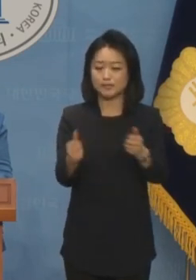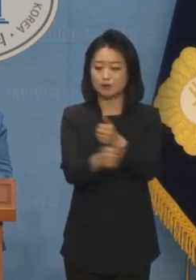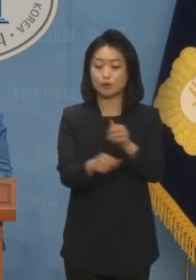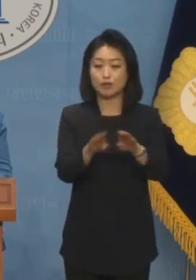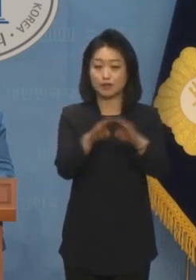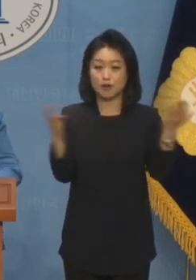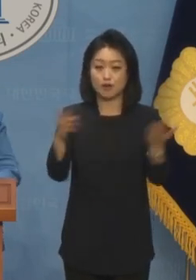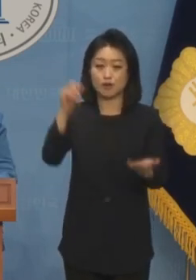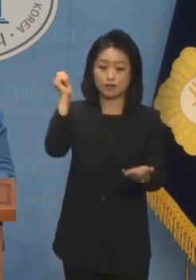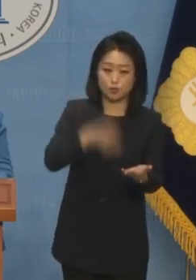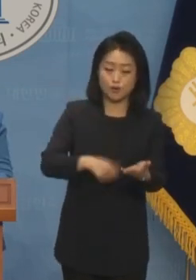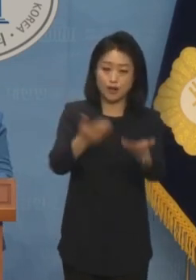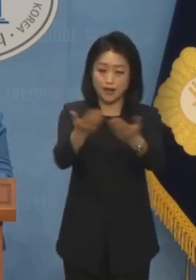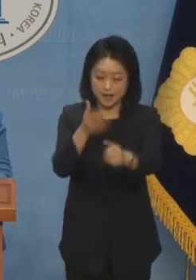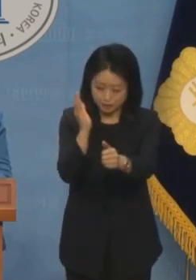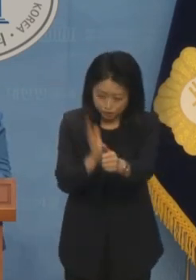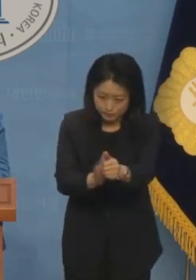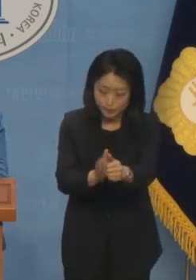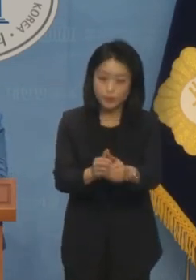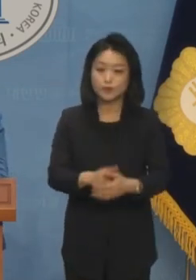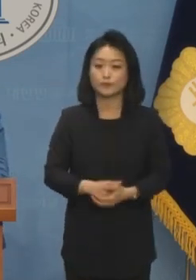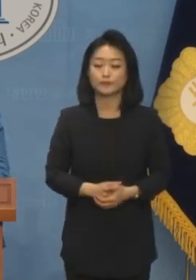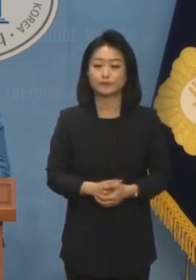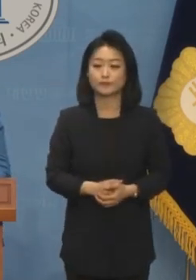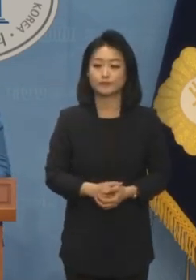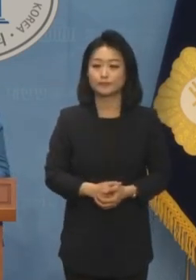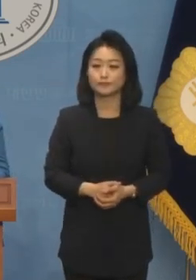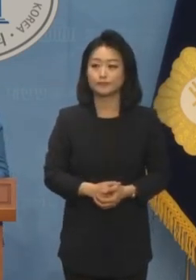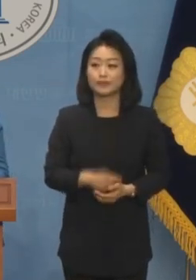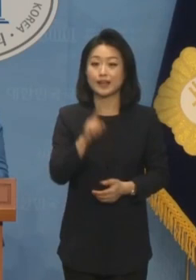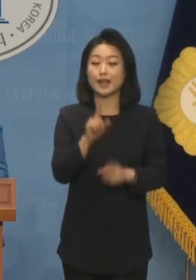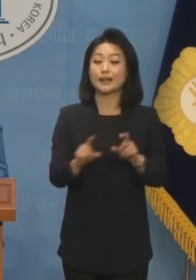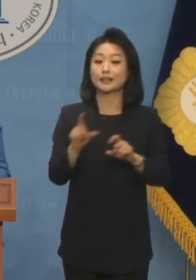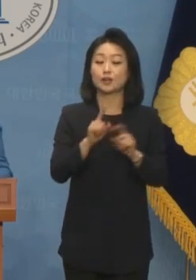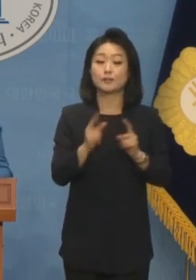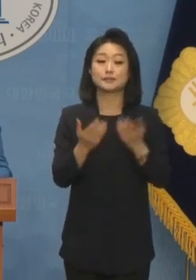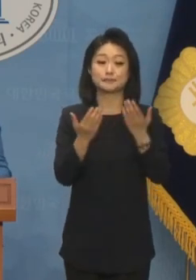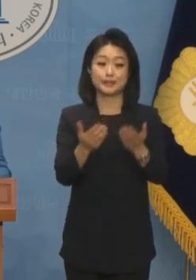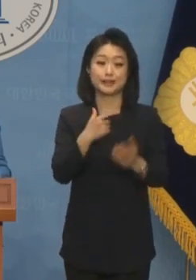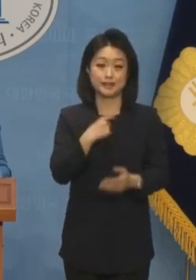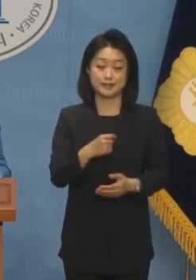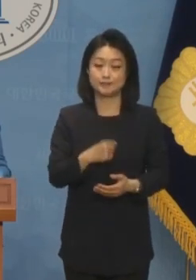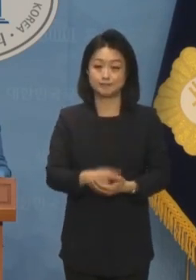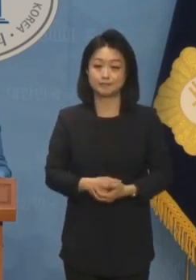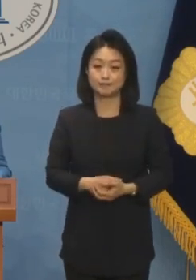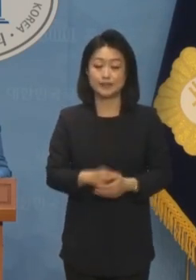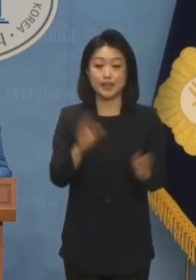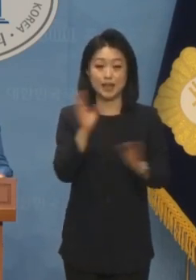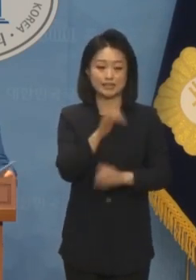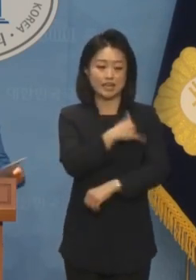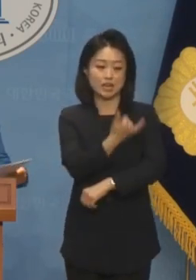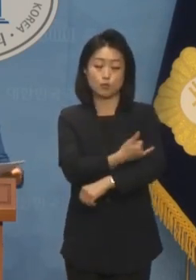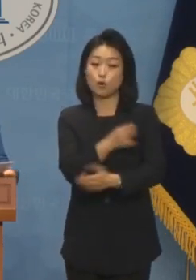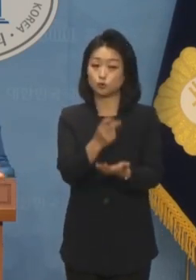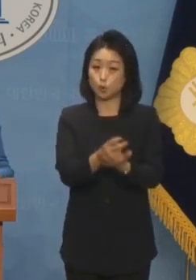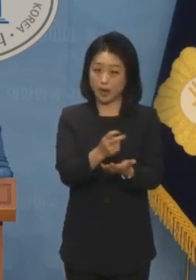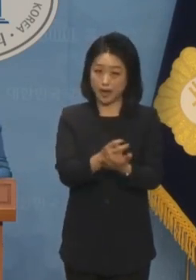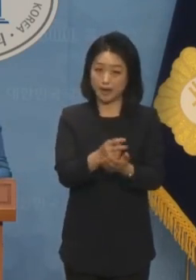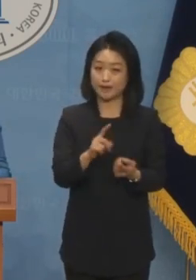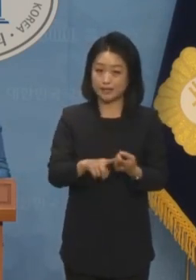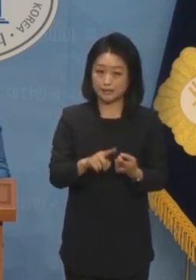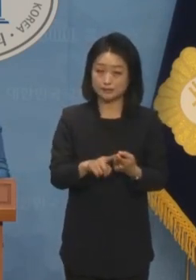구하라법을 통과시킬 것을 촉구합니다. 한 가지 말씀만 더 드리겠습니다. 학생인권 조례